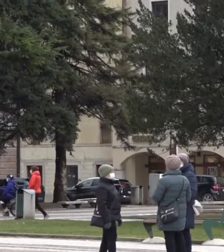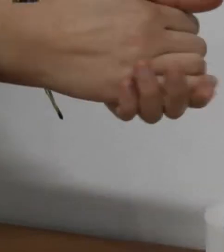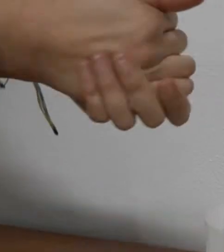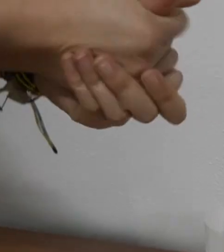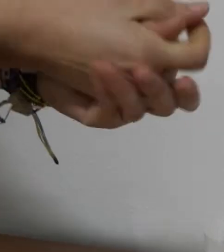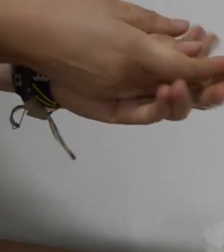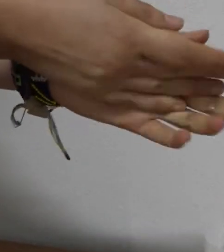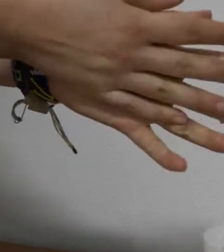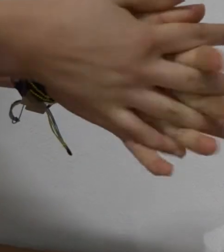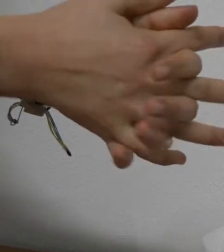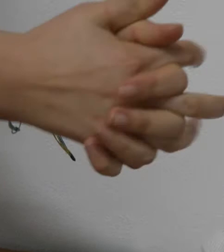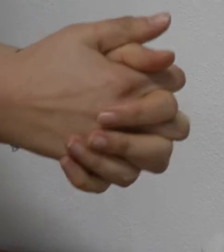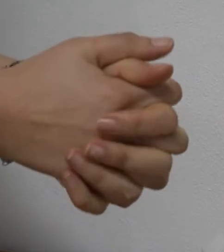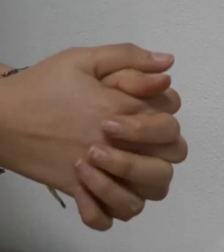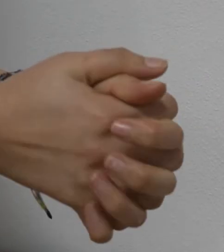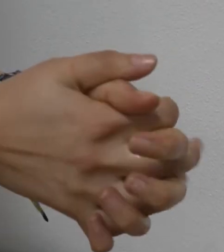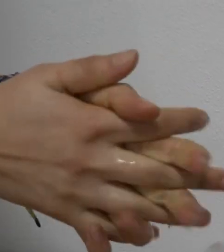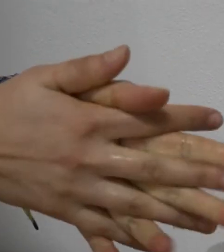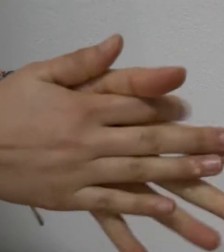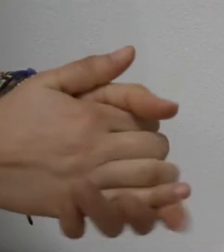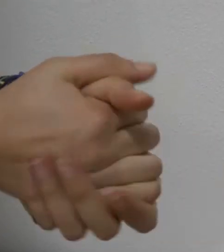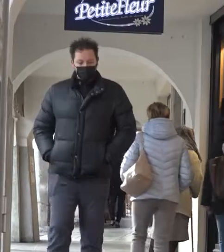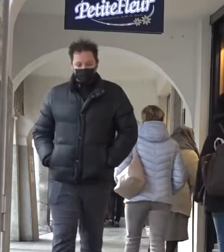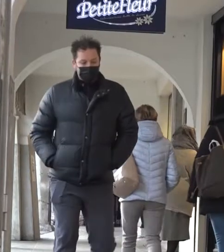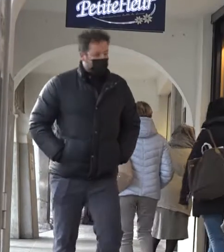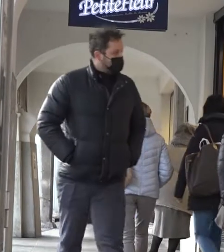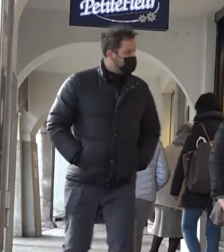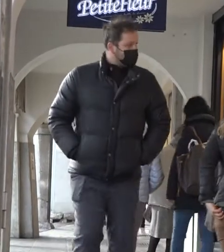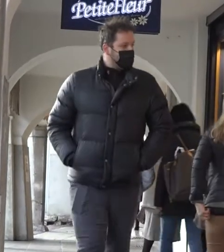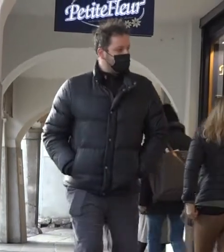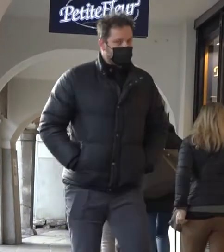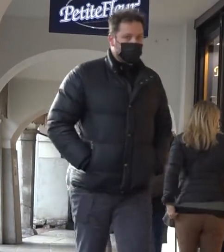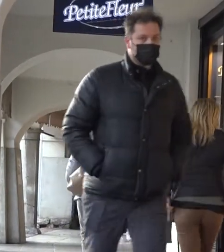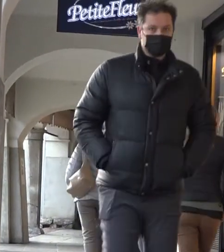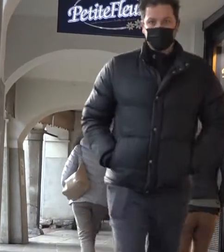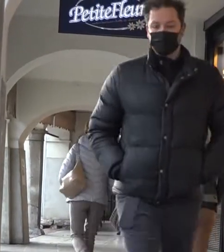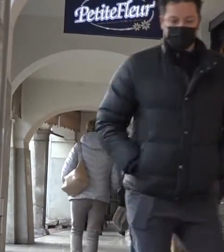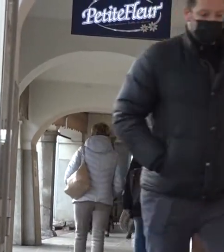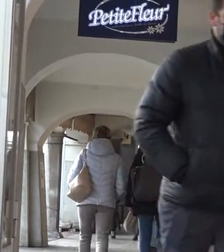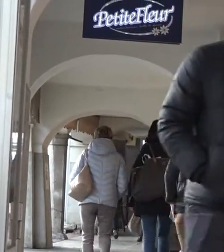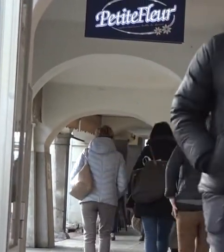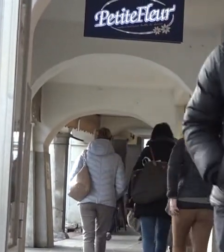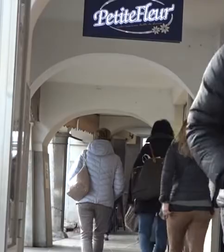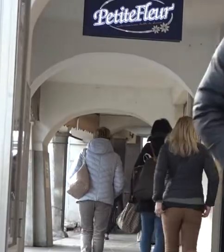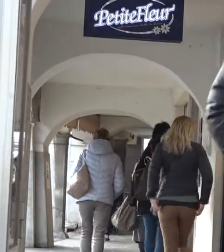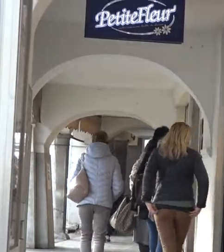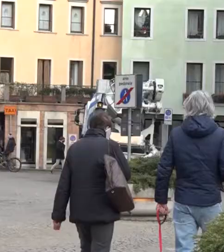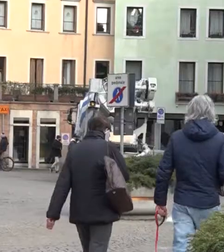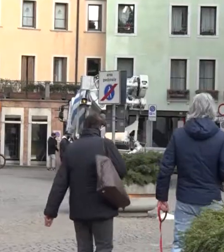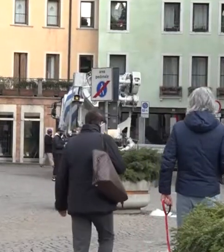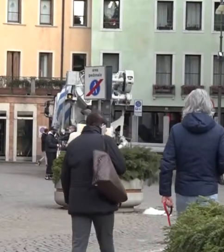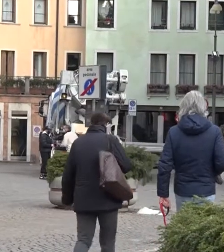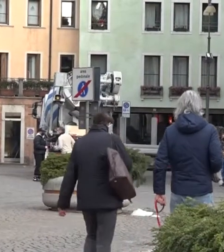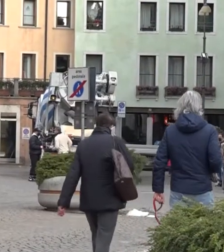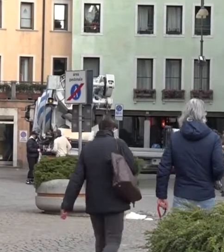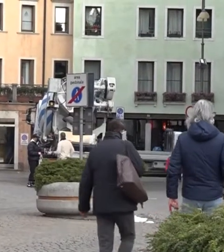mascherina e igienizzazione delle mani rimangono i comportamenti basilari da seguire ad impensierire il governatore in questo